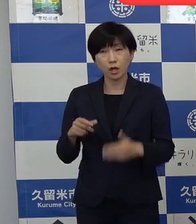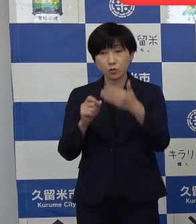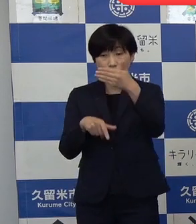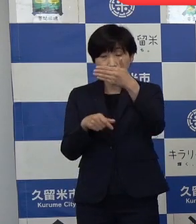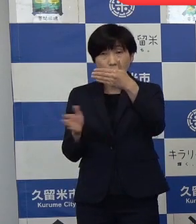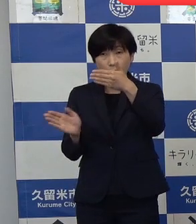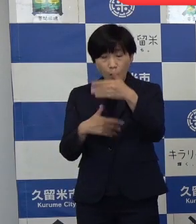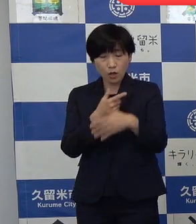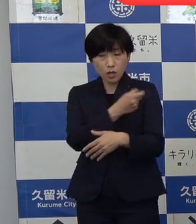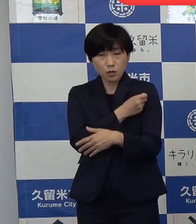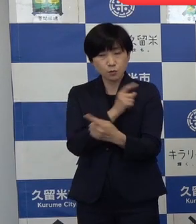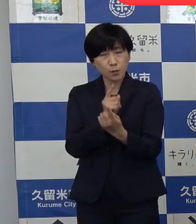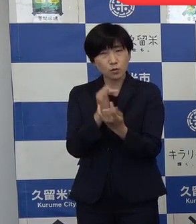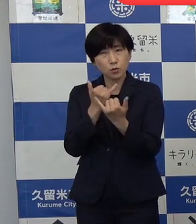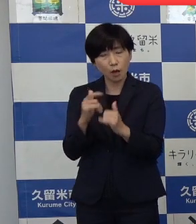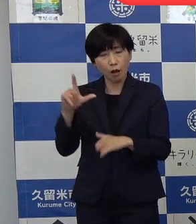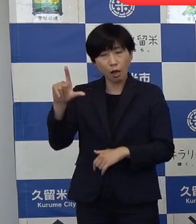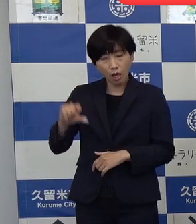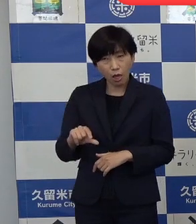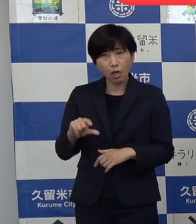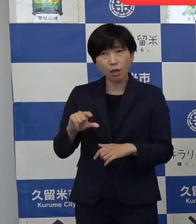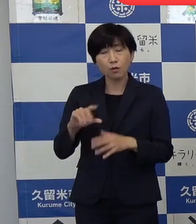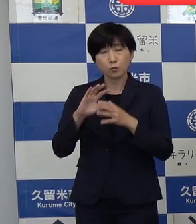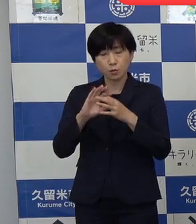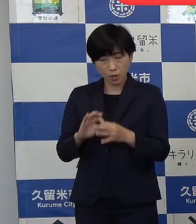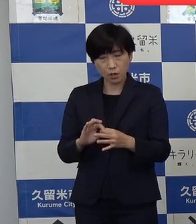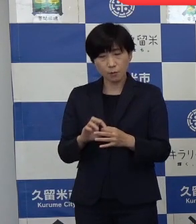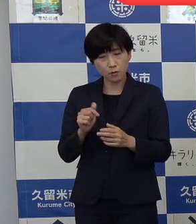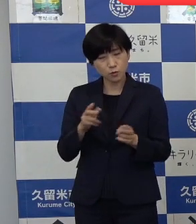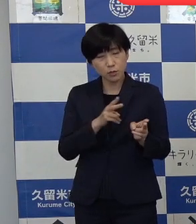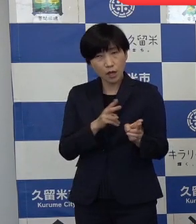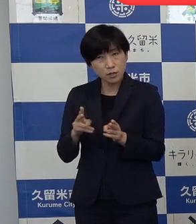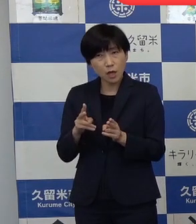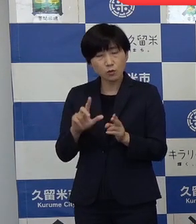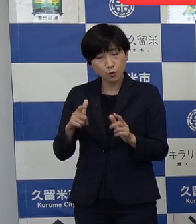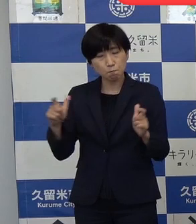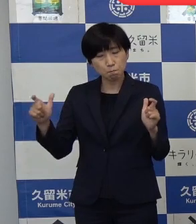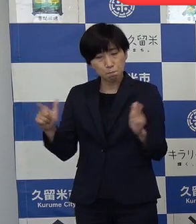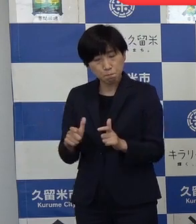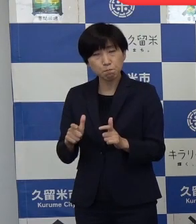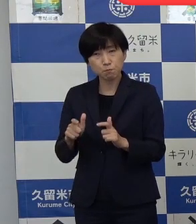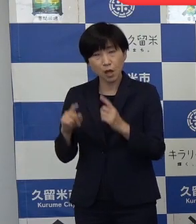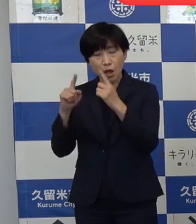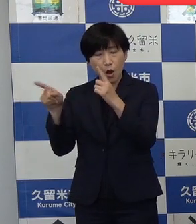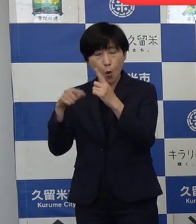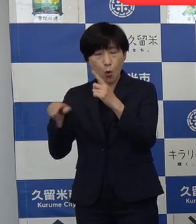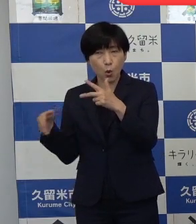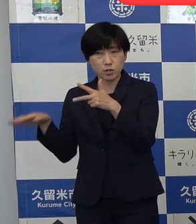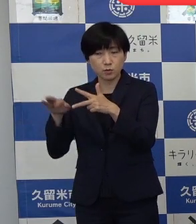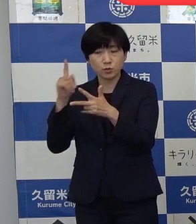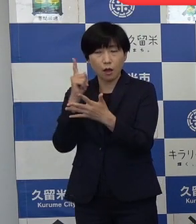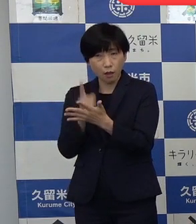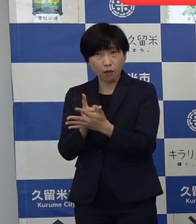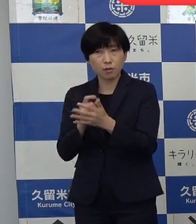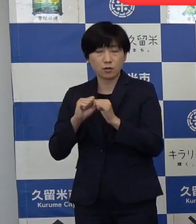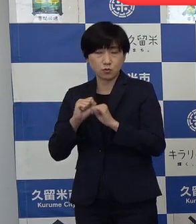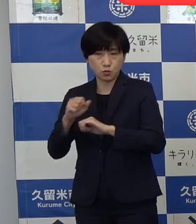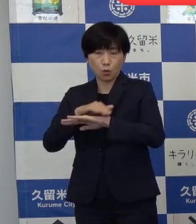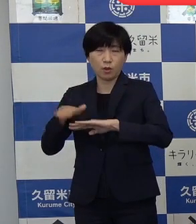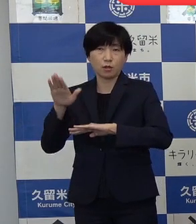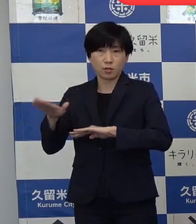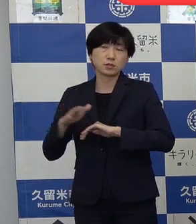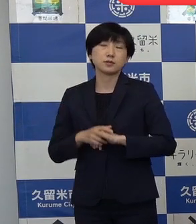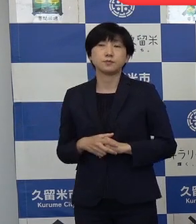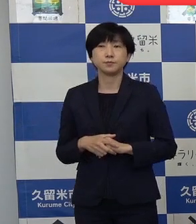接種対象者が減るために体制を少し縮小して公共施設での実施を予定しております